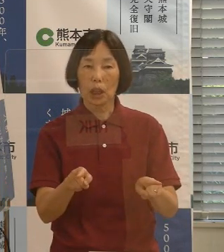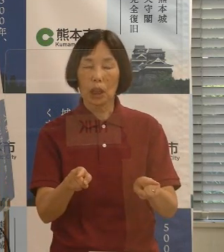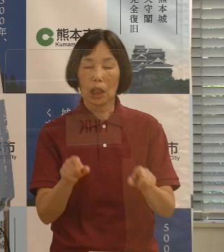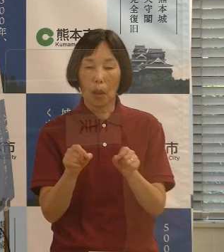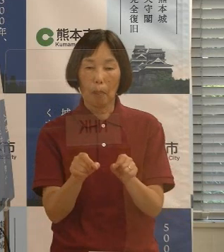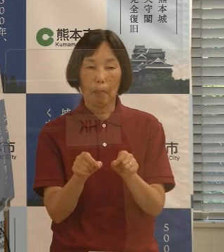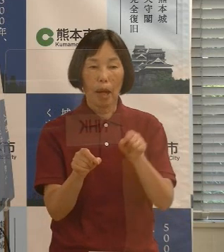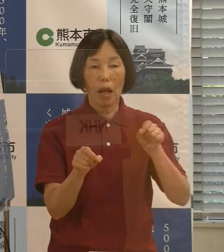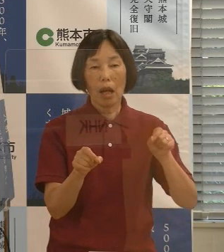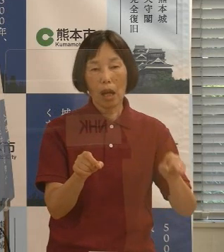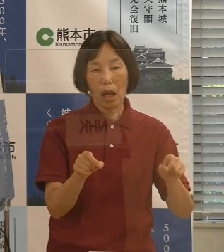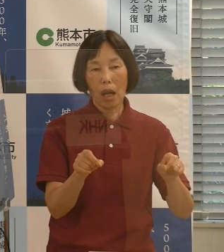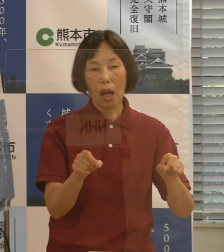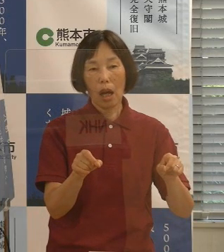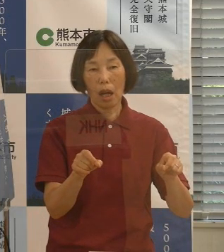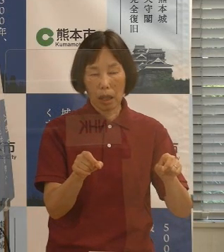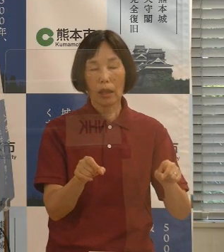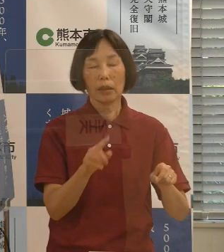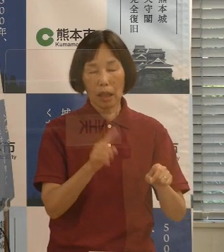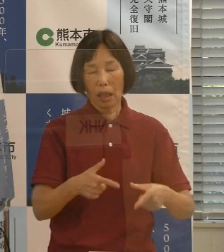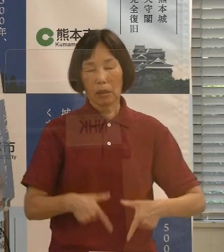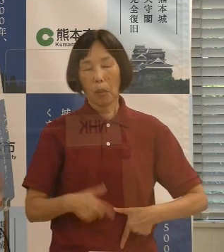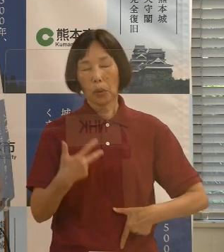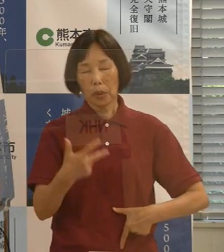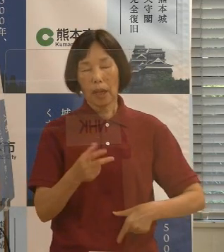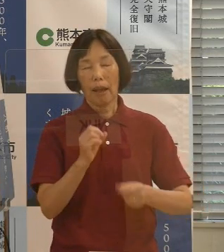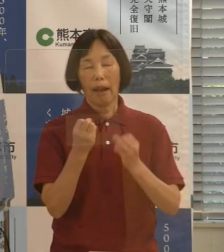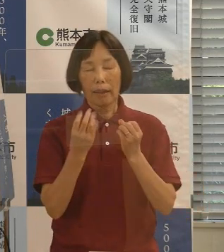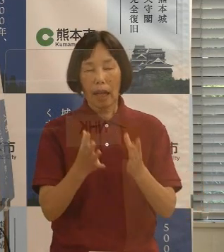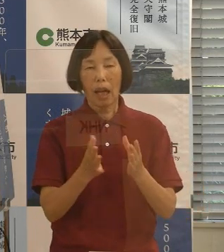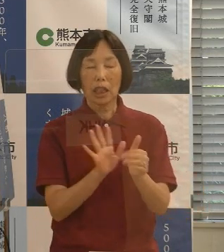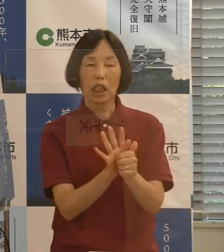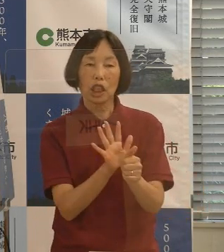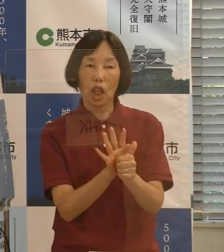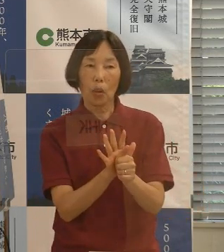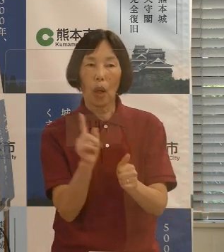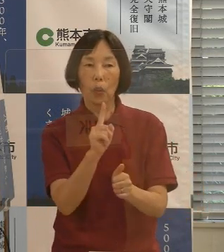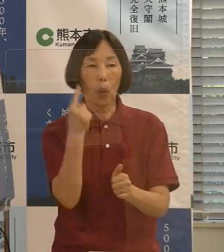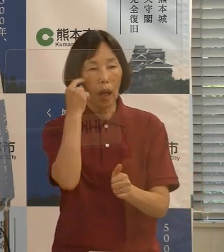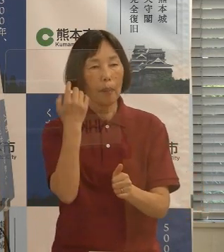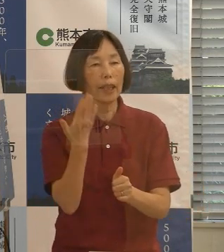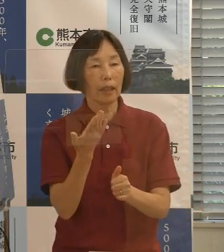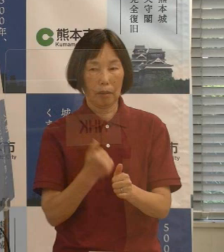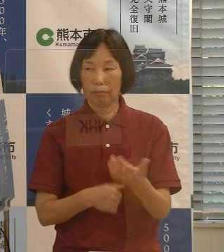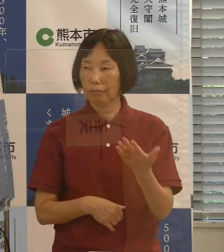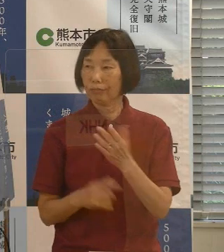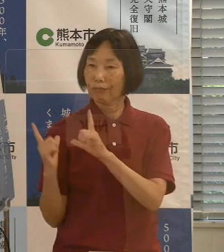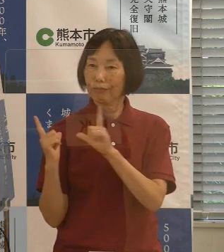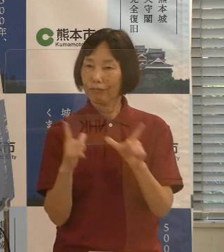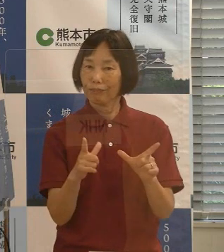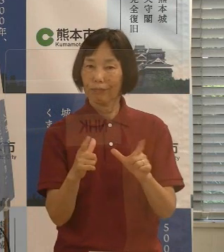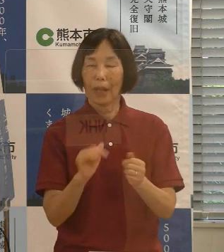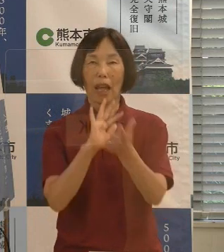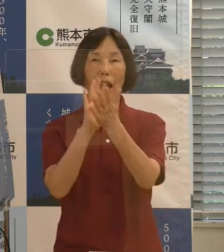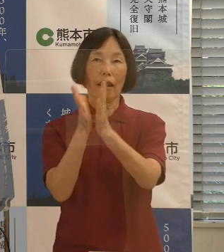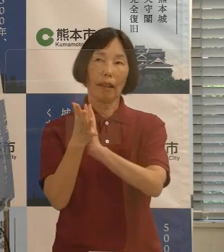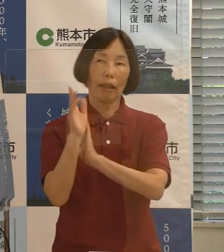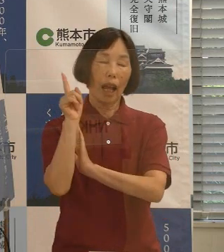て熊本市として何か新たな支援とかっていうのは考えてらっしゃいますか？ これは県のですね、そうい